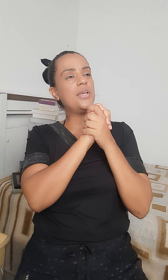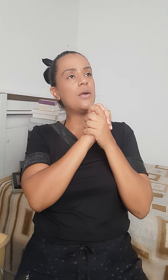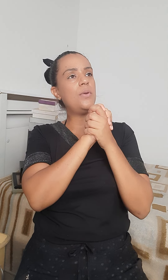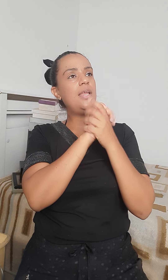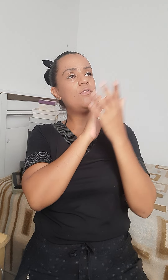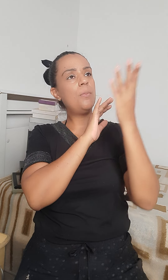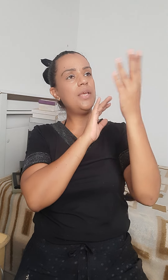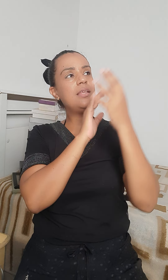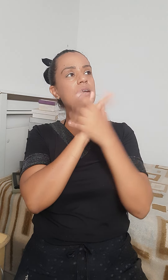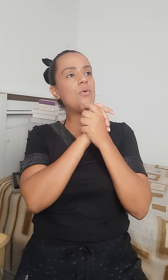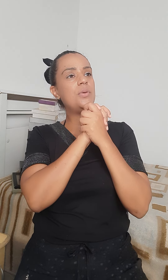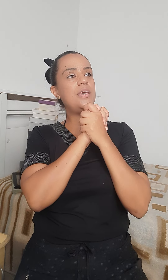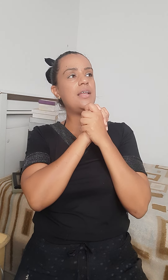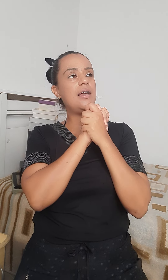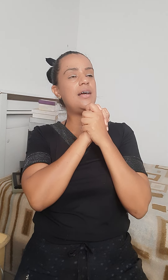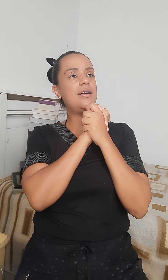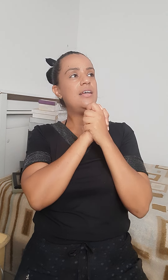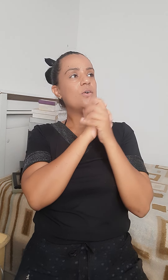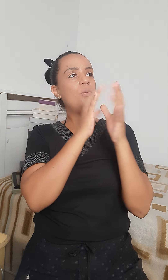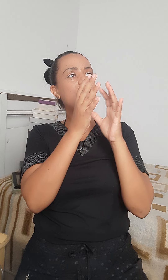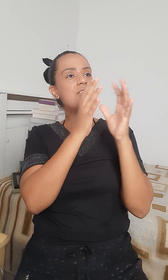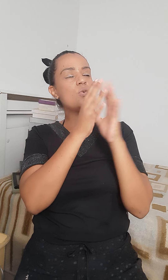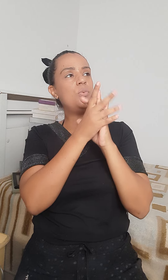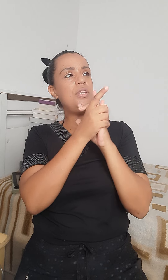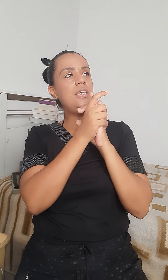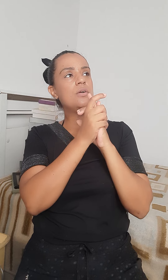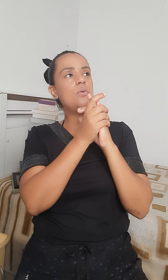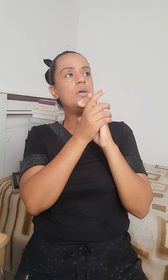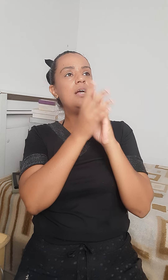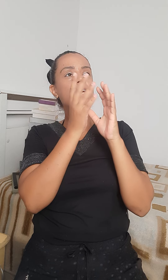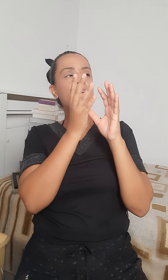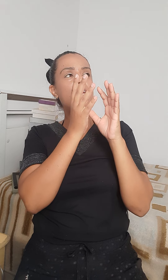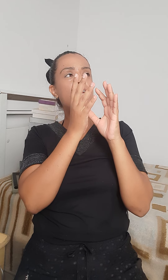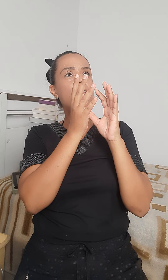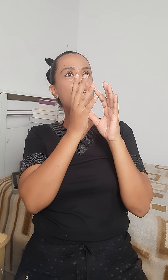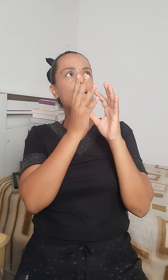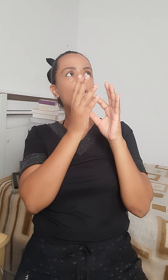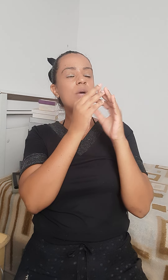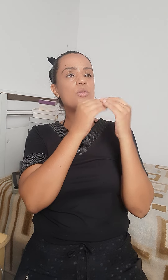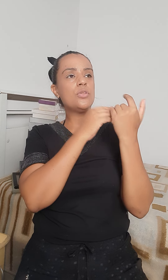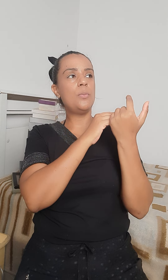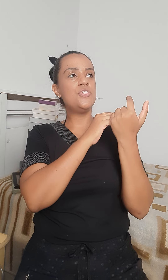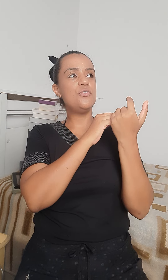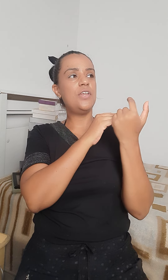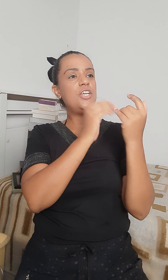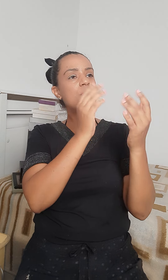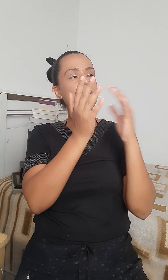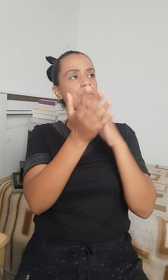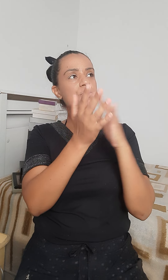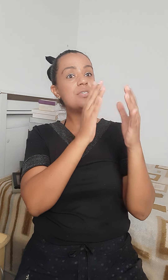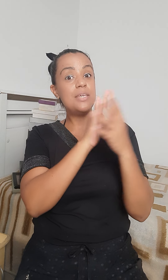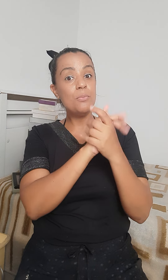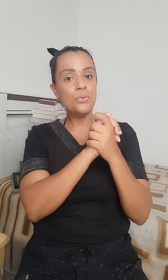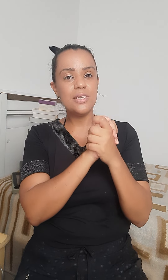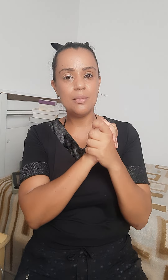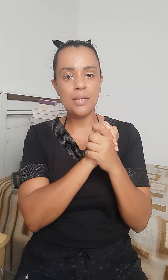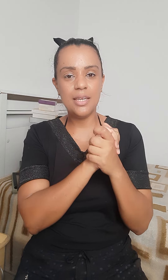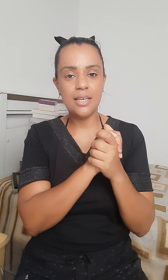com ele, vou aprender como que é lá, como que eles comunicam. Não é totalmente diferente, mas tem umas coisas que mudam também, né?